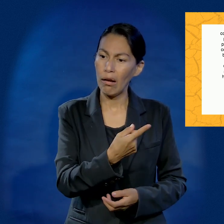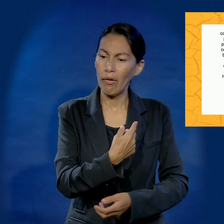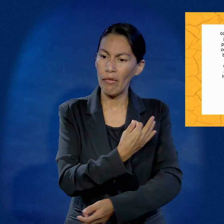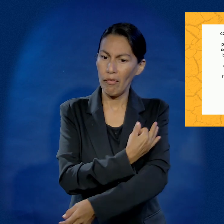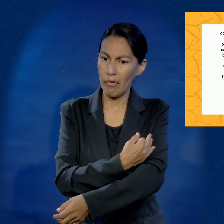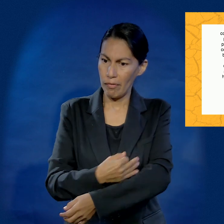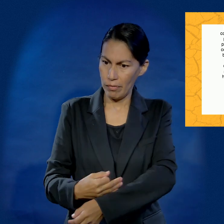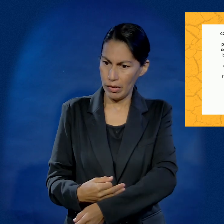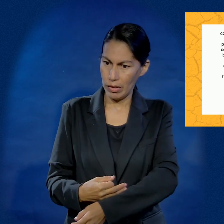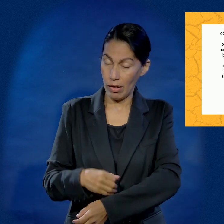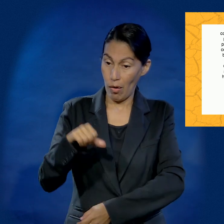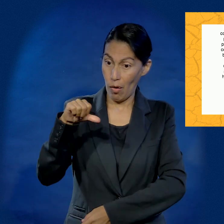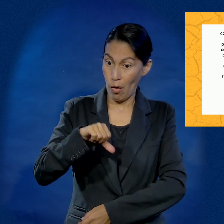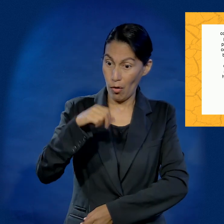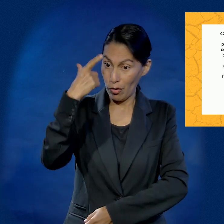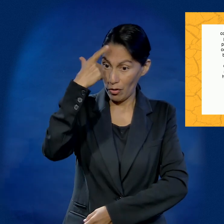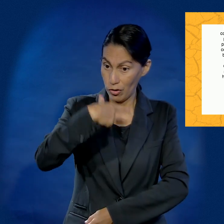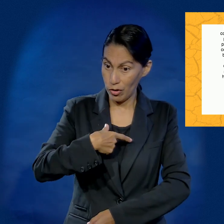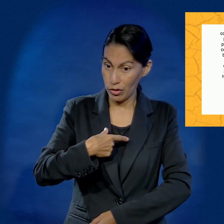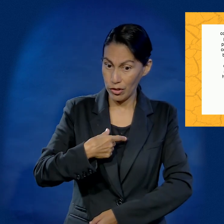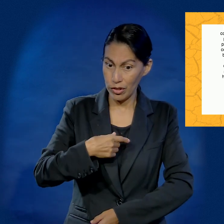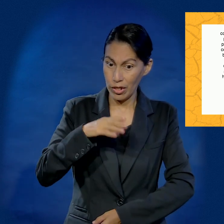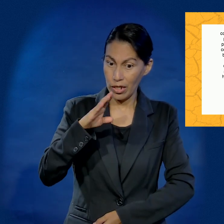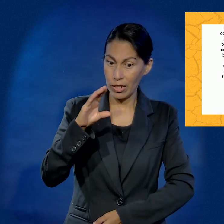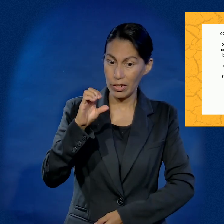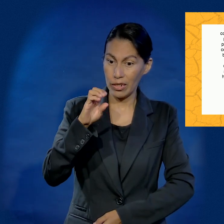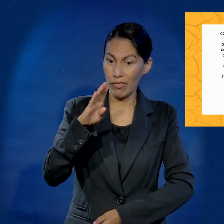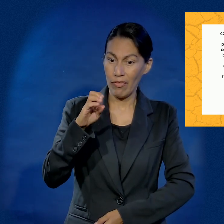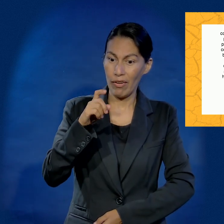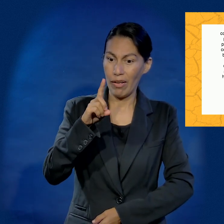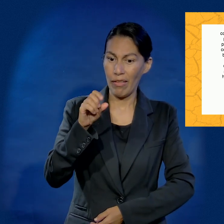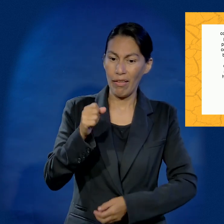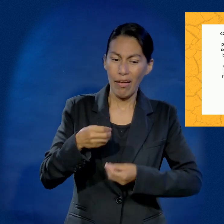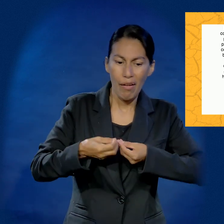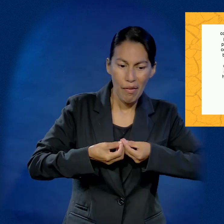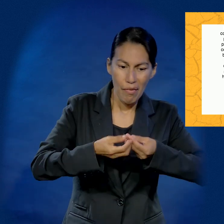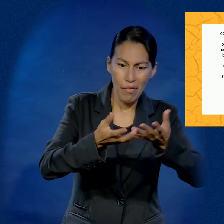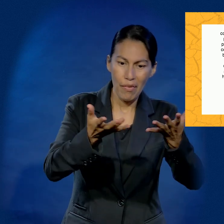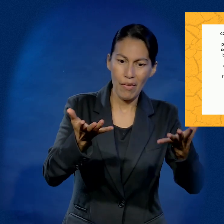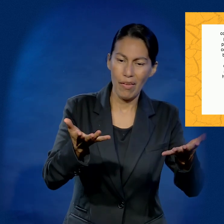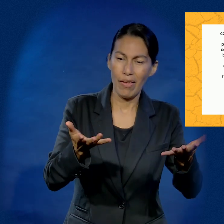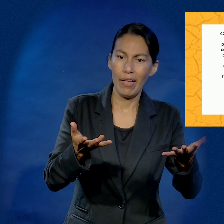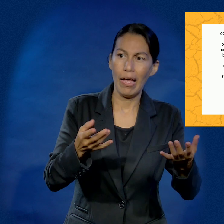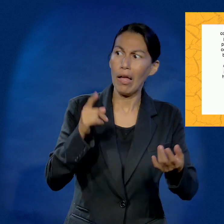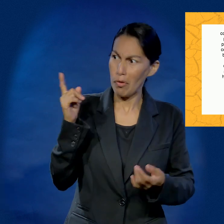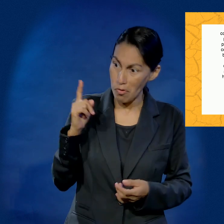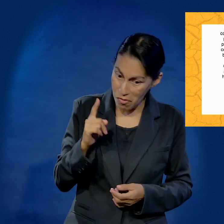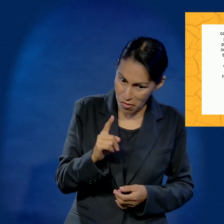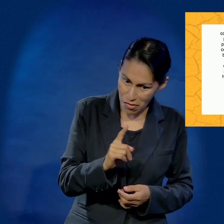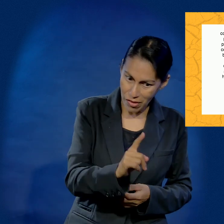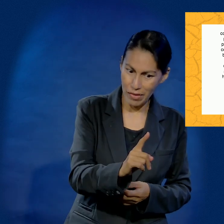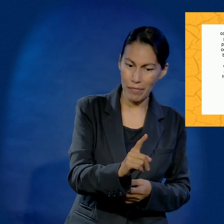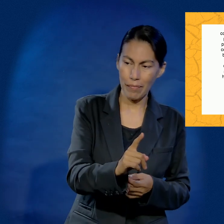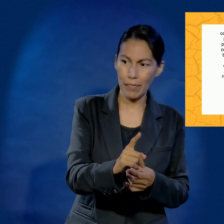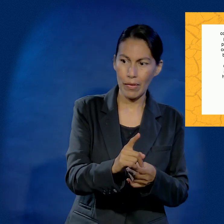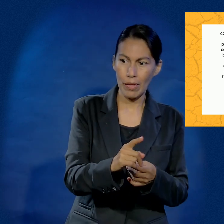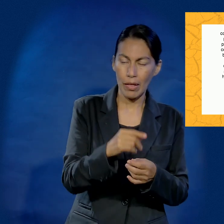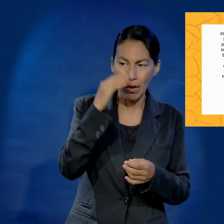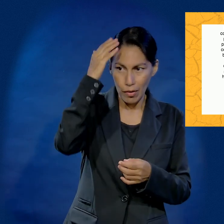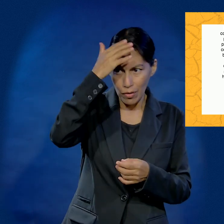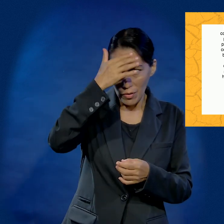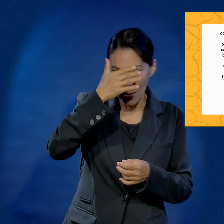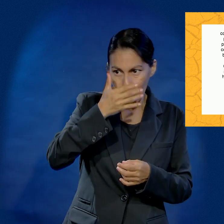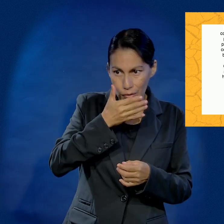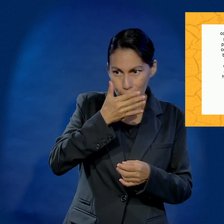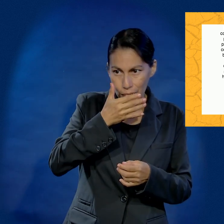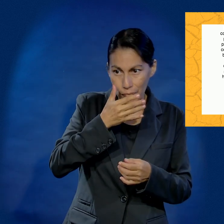Esta noche él estará aventando la cebada en la era. Levántate, perfúmate, cúbrete tu manto y baja la era.